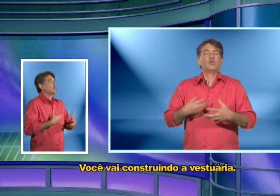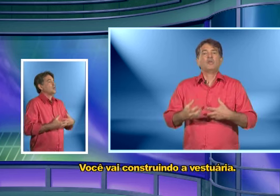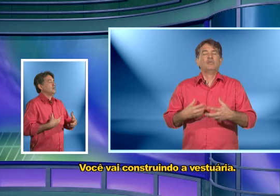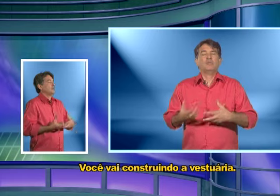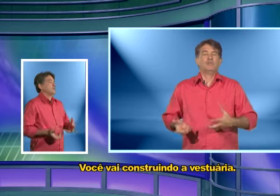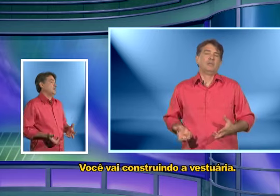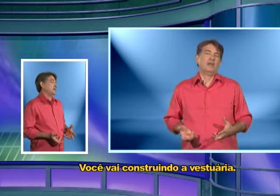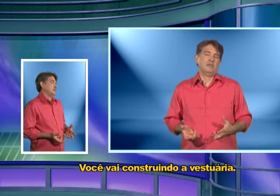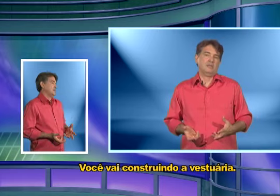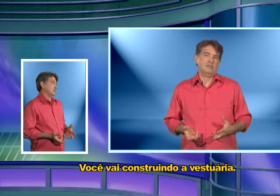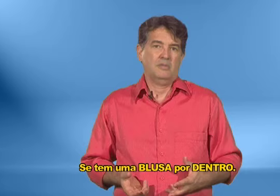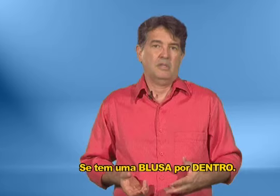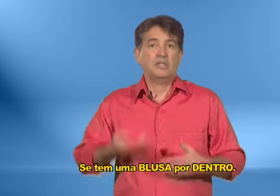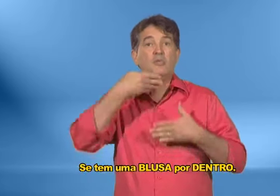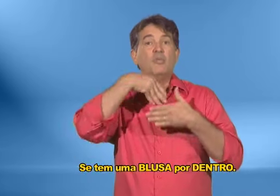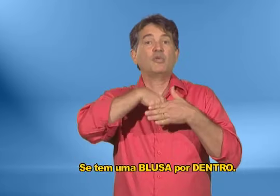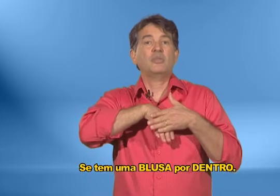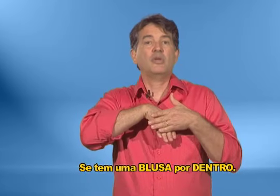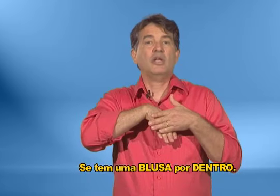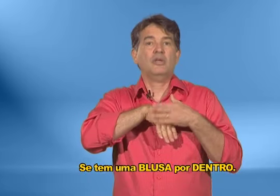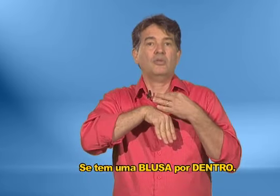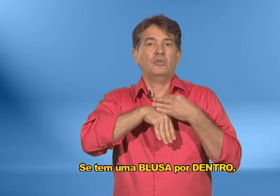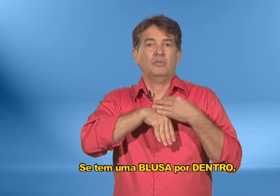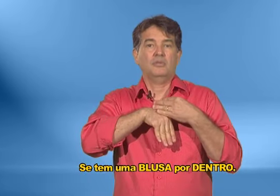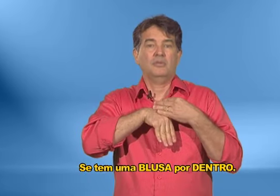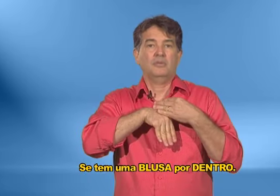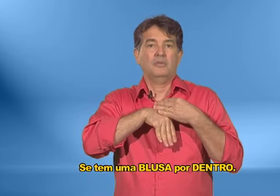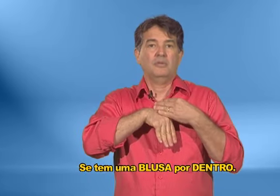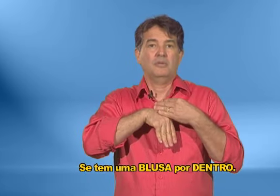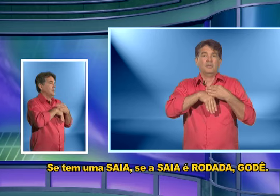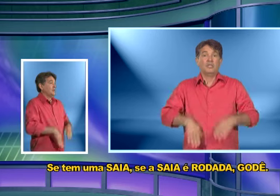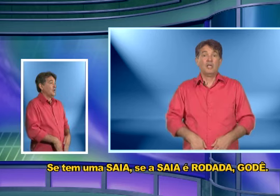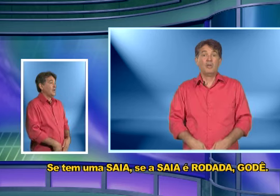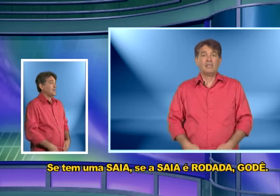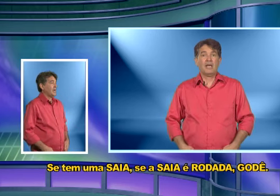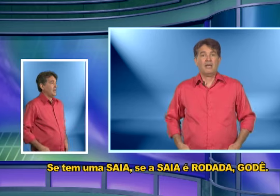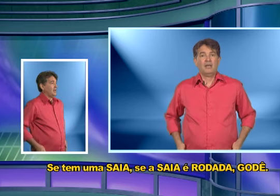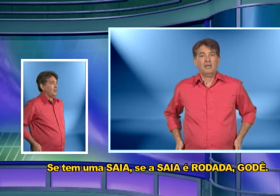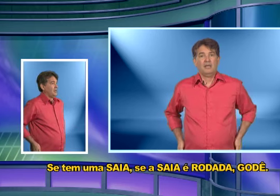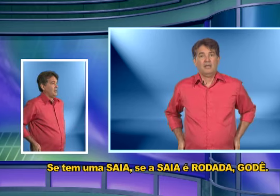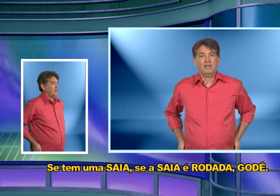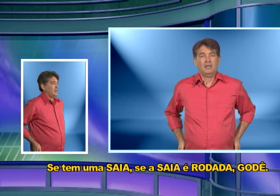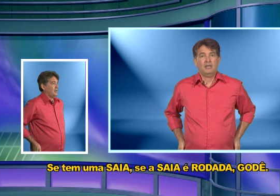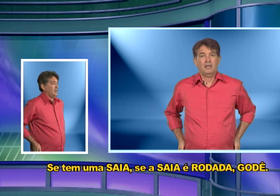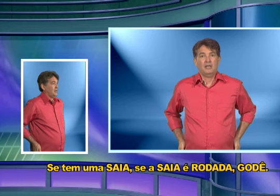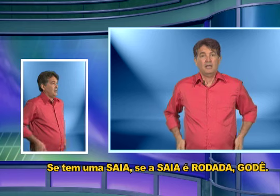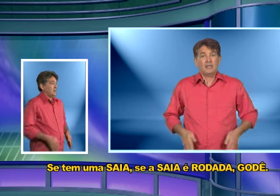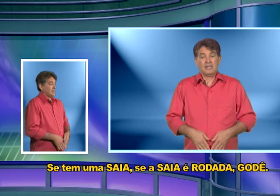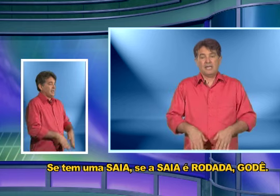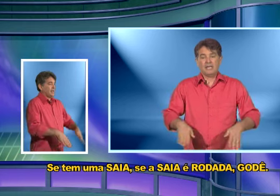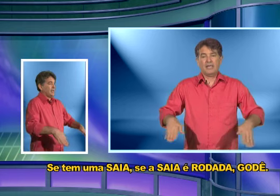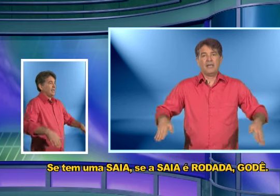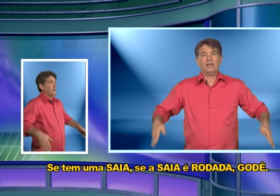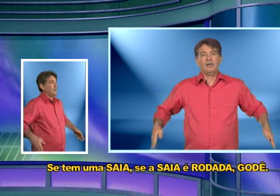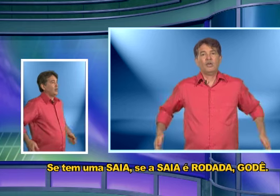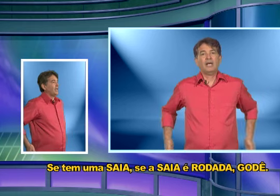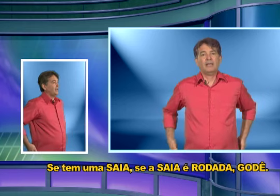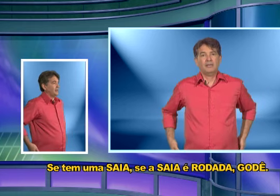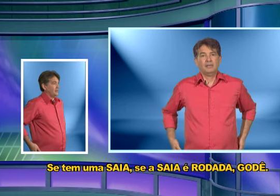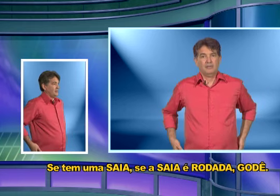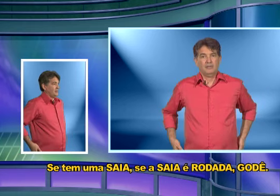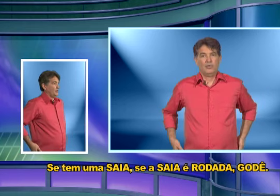você vai construindo a vestuária. Se tem uma blusa por dentro, se tem uma saia, se a saia é